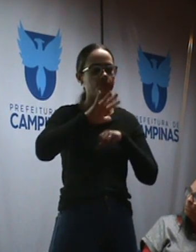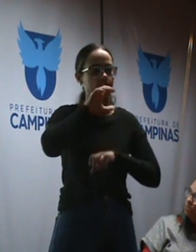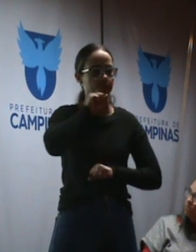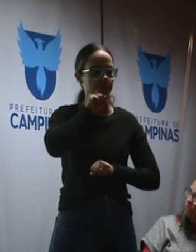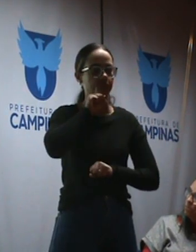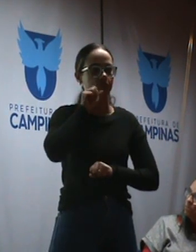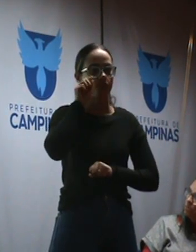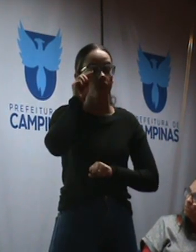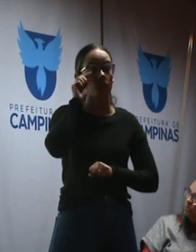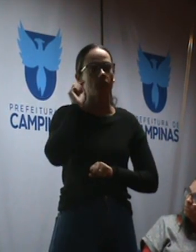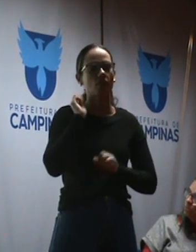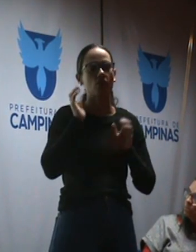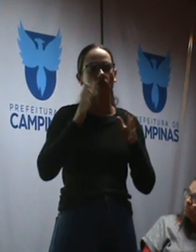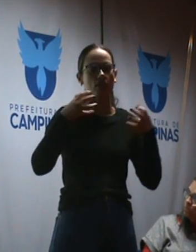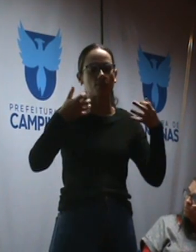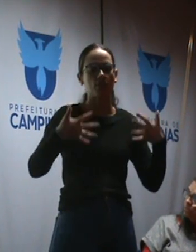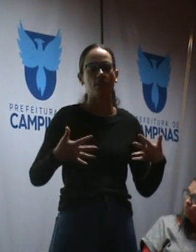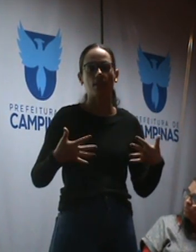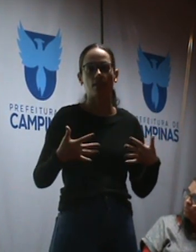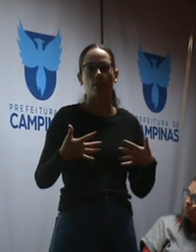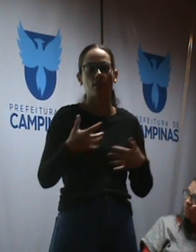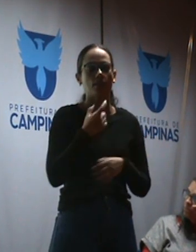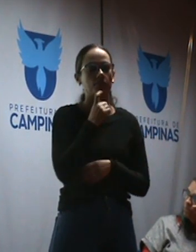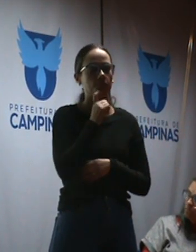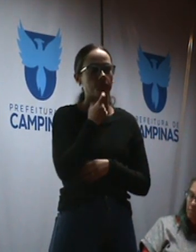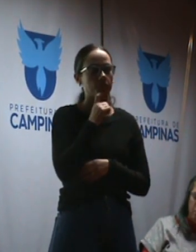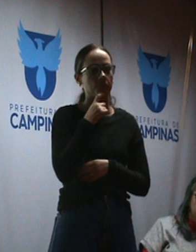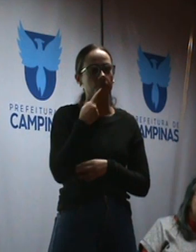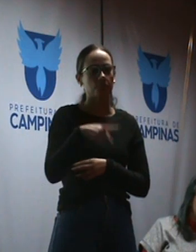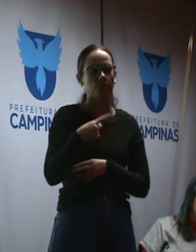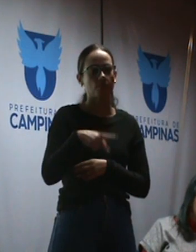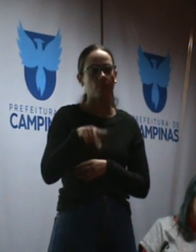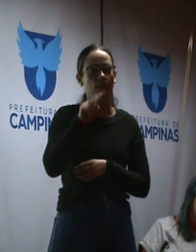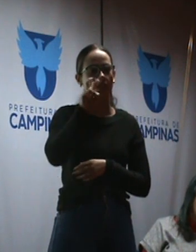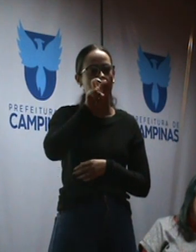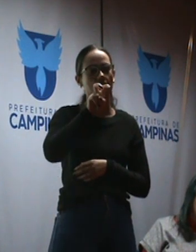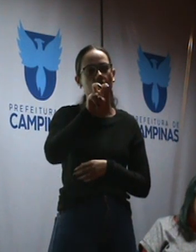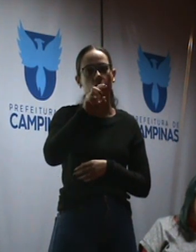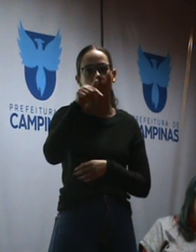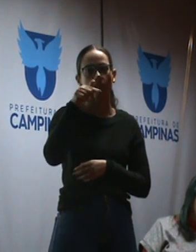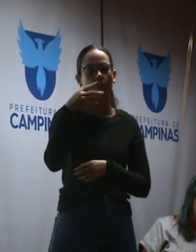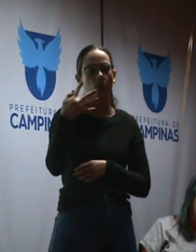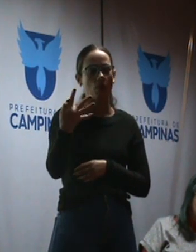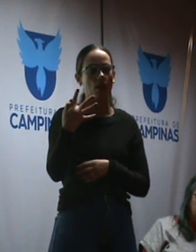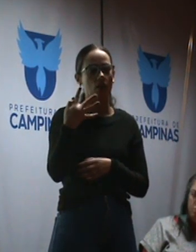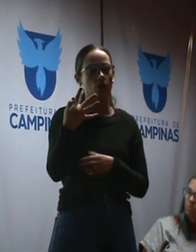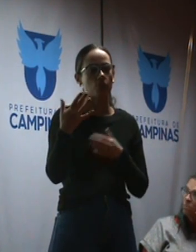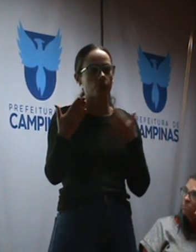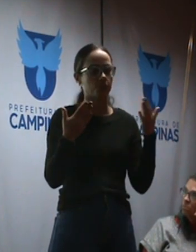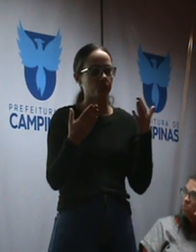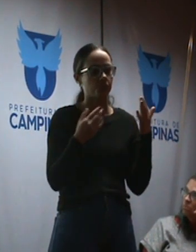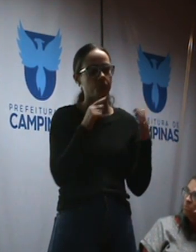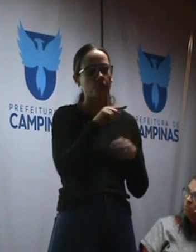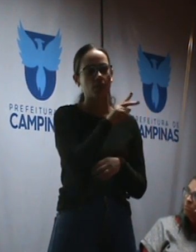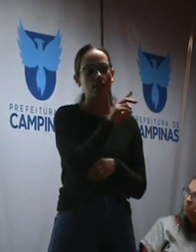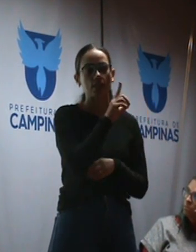Como eu já falei, a incidência do município hoje está em torno de 574 para cada 100 mil habitantes.